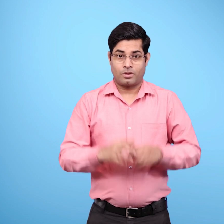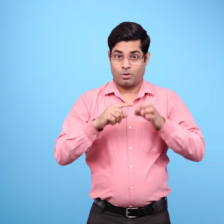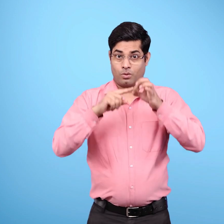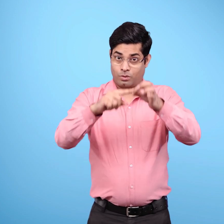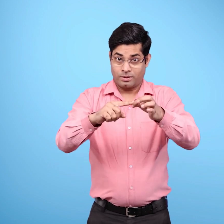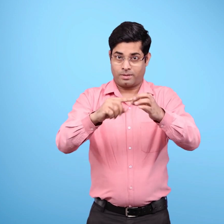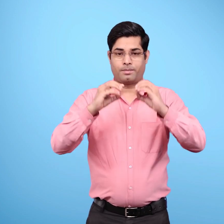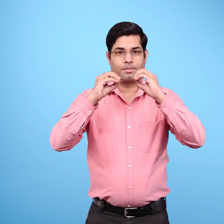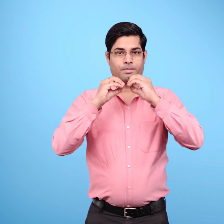ब